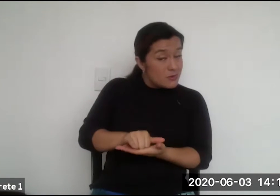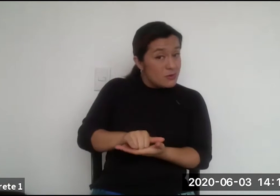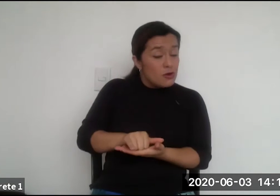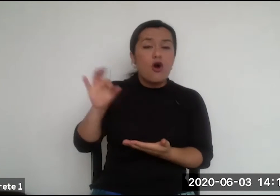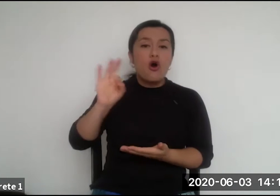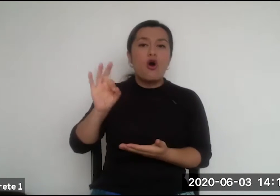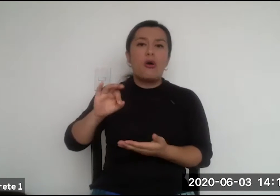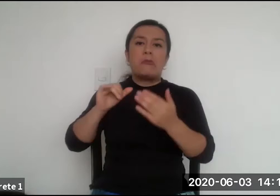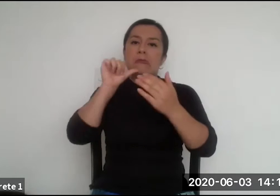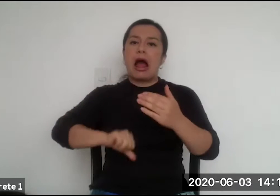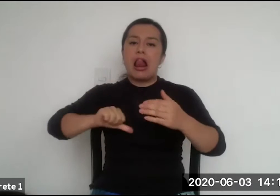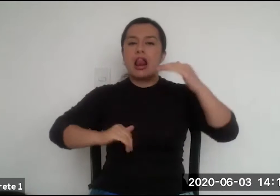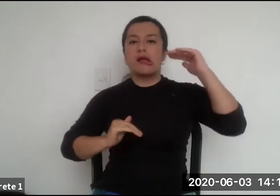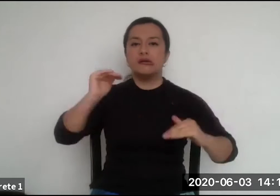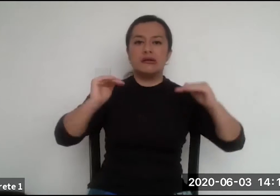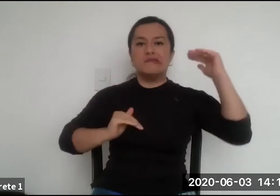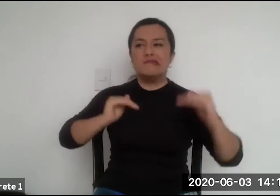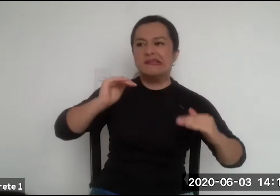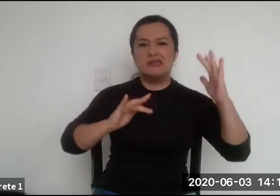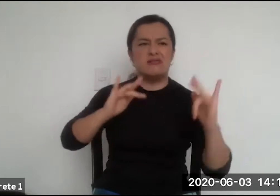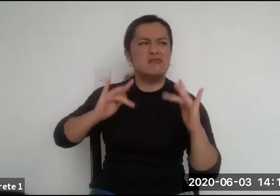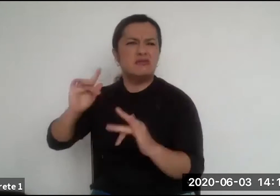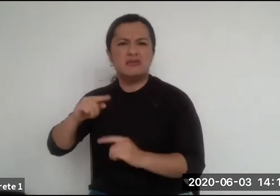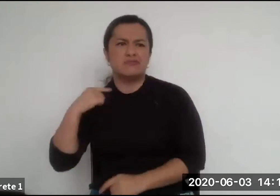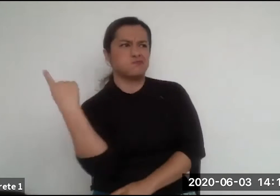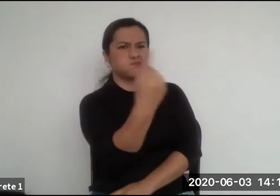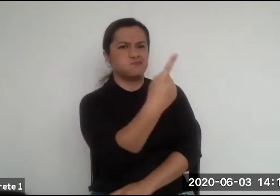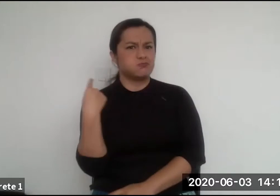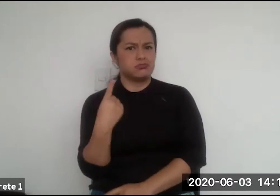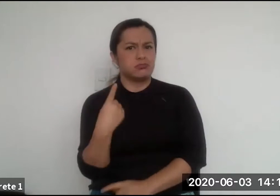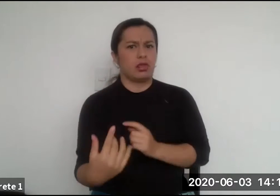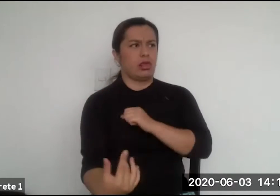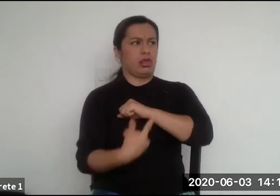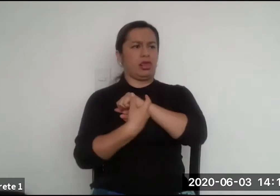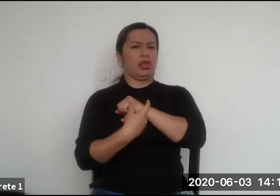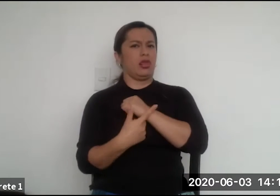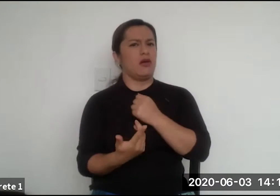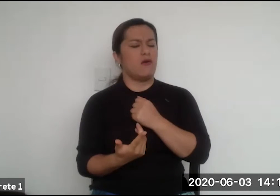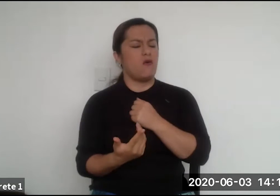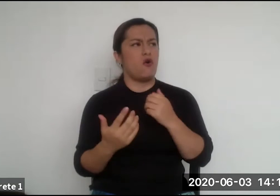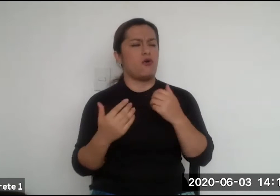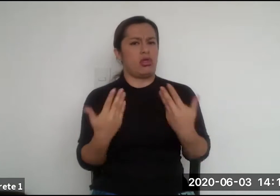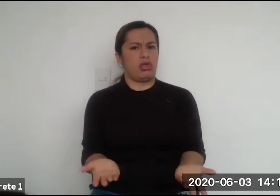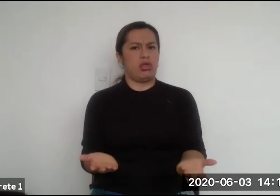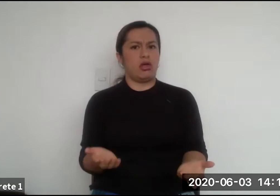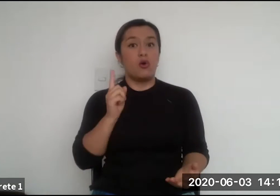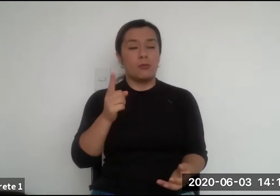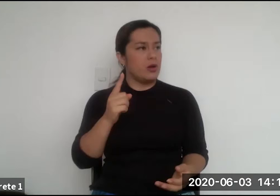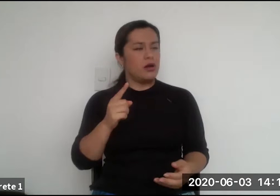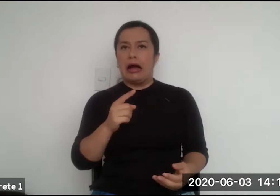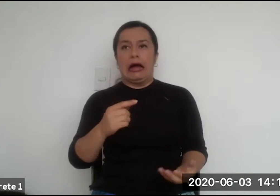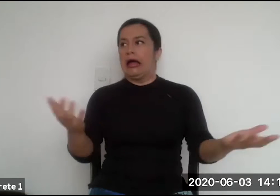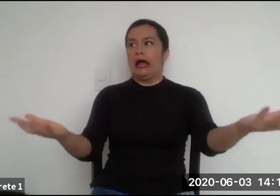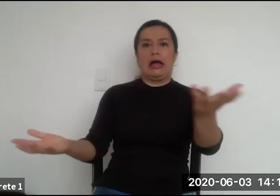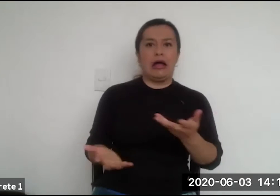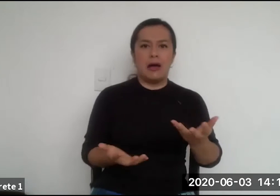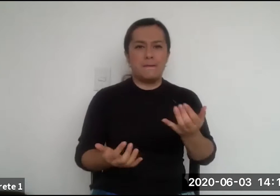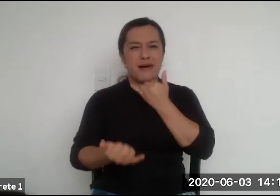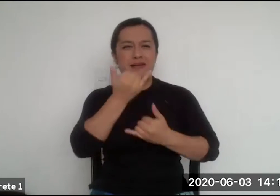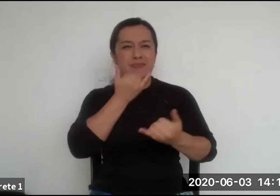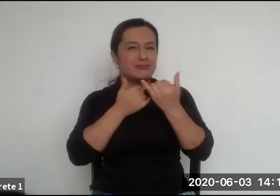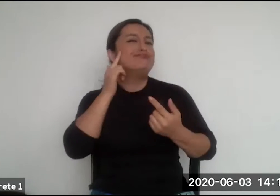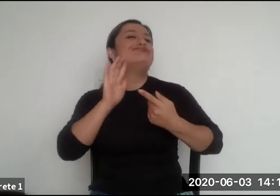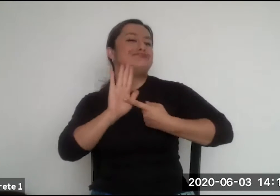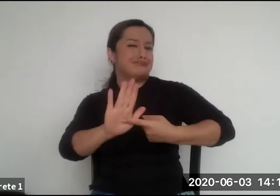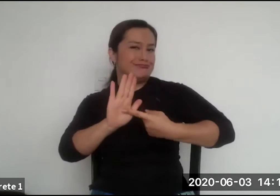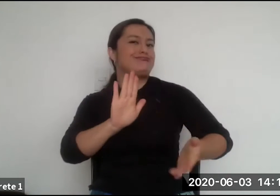las desigualdades e inequidades de nuestros sistemas, esos que ahora más que nunca pusieron en evidencia todos sus desaciertos? ¿Será seguir